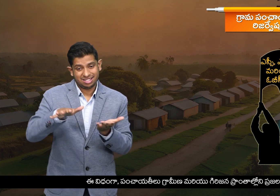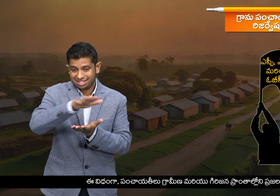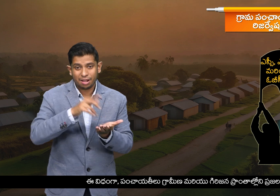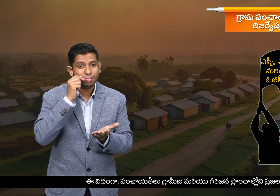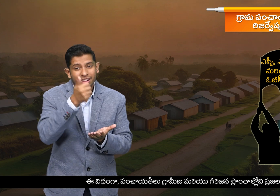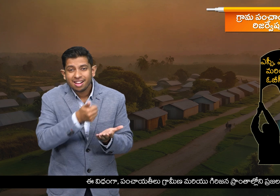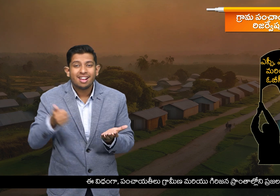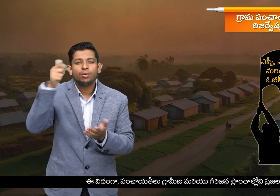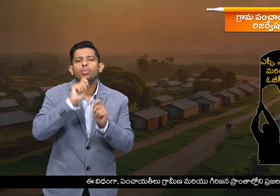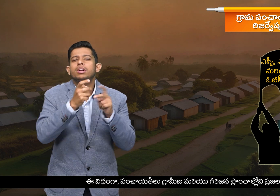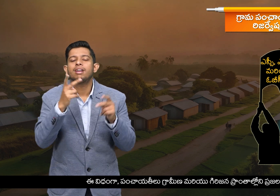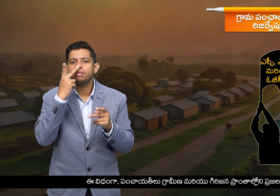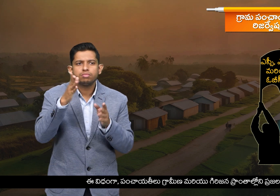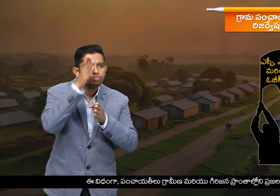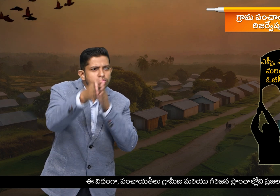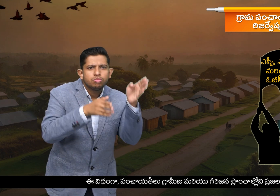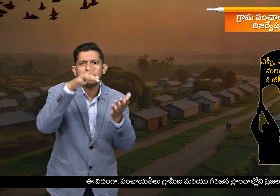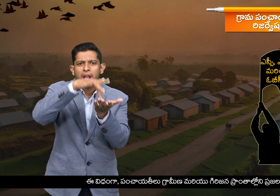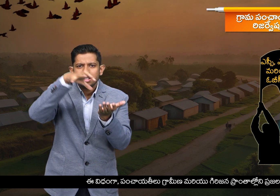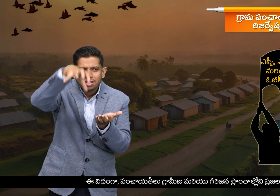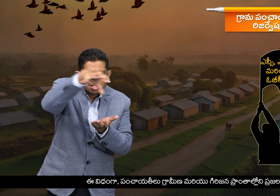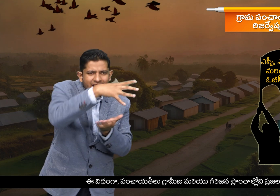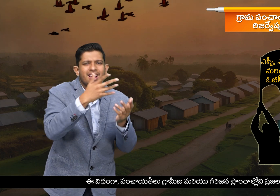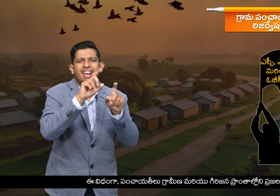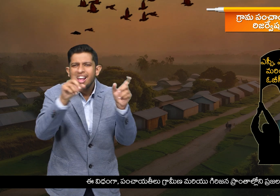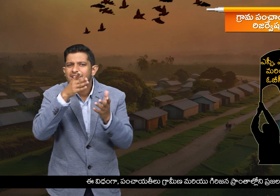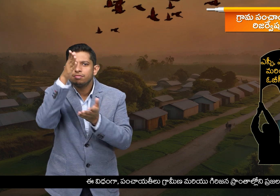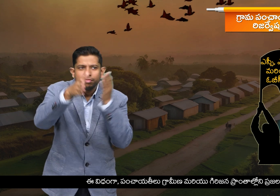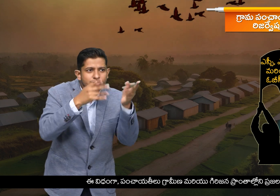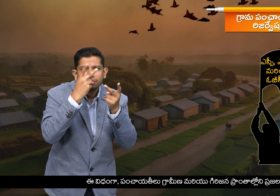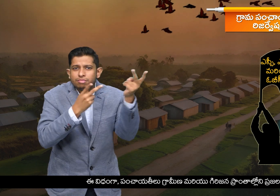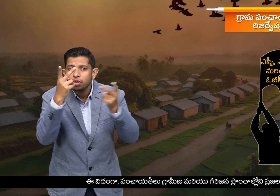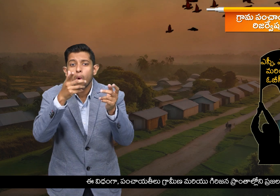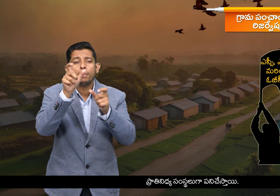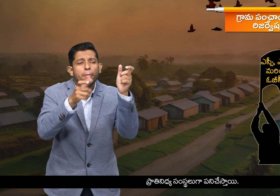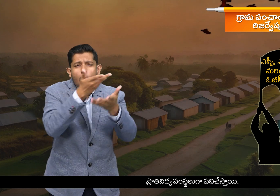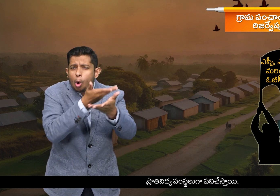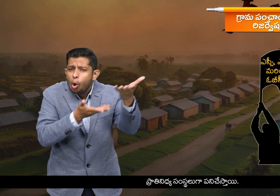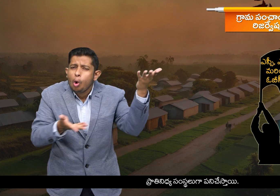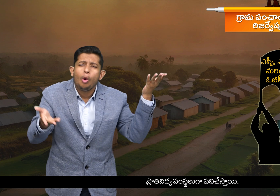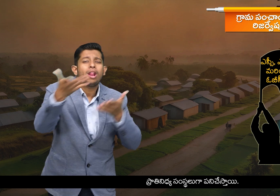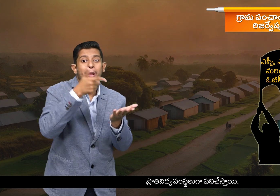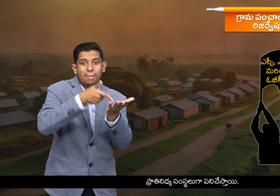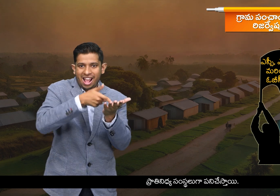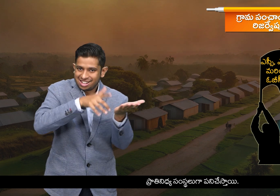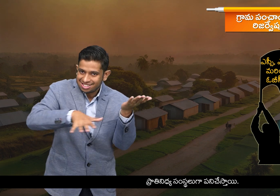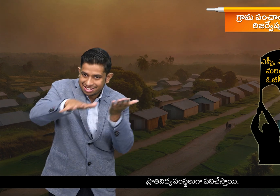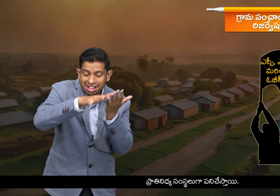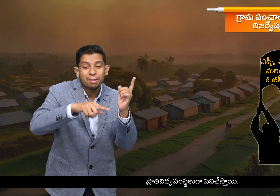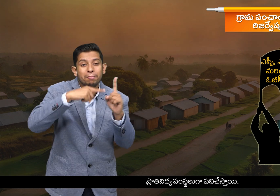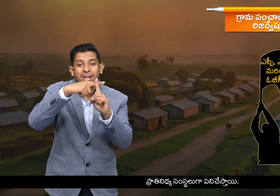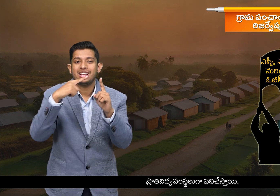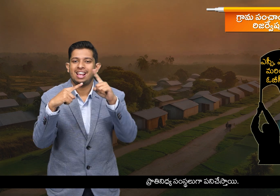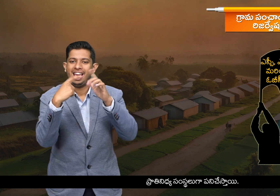ఈ విధంగా పంచాయతీలు గ్రామీణ మరియు గిరిజన ప్రాంతాల్లోని ప్రజలందరికీ ప్రాతినిధ్య సంస్థలుగా